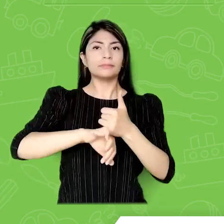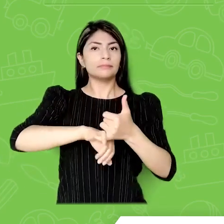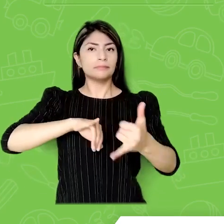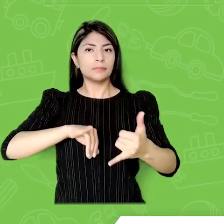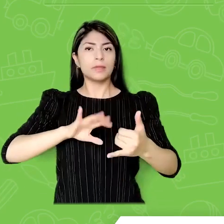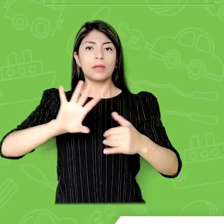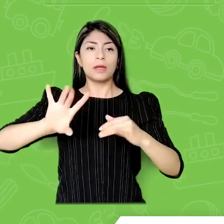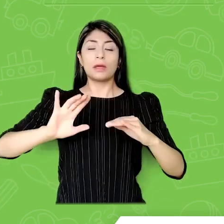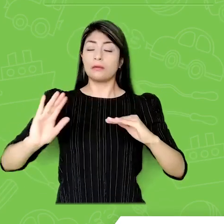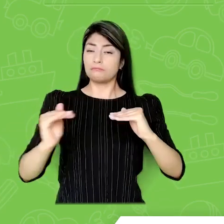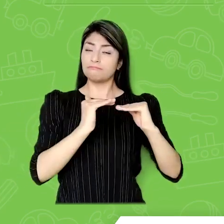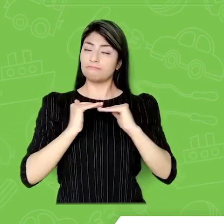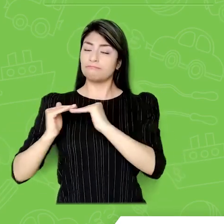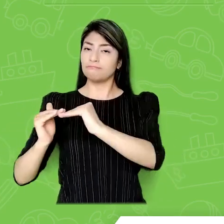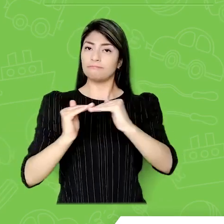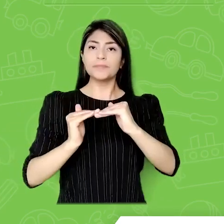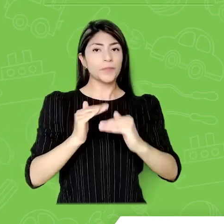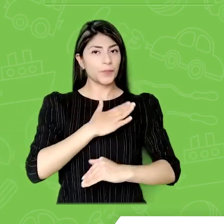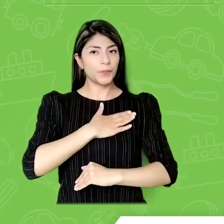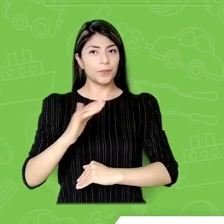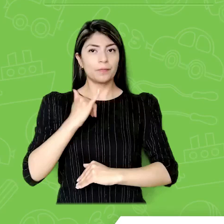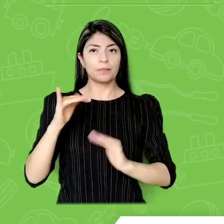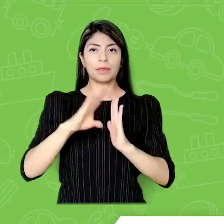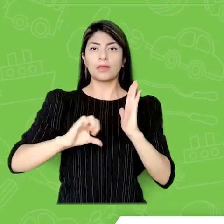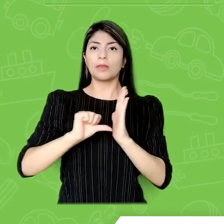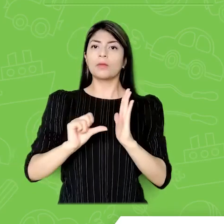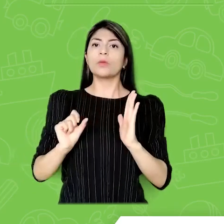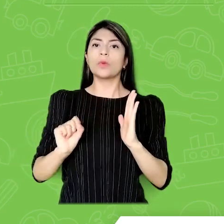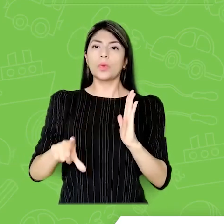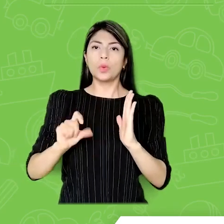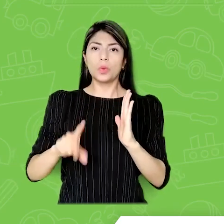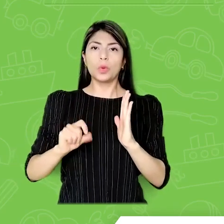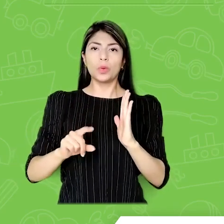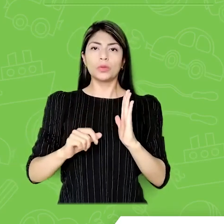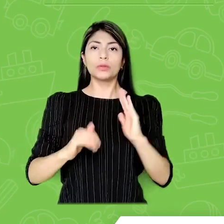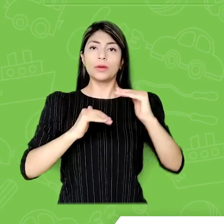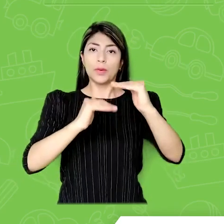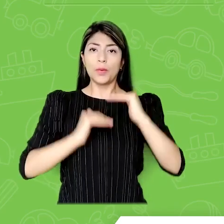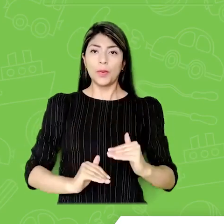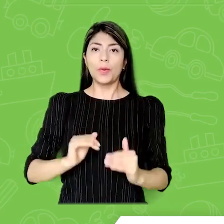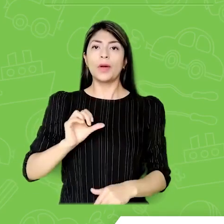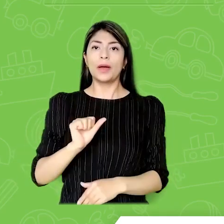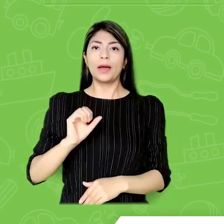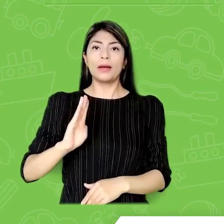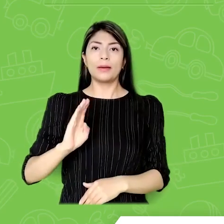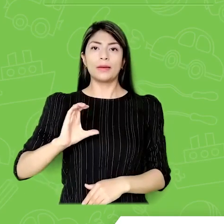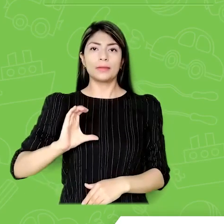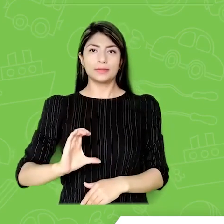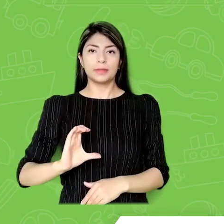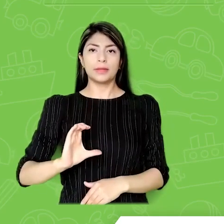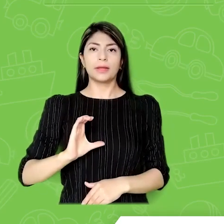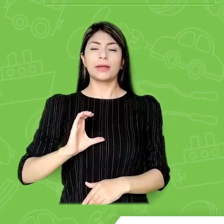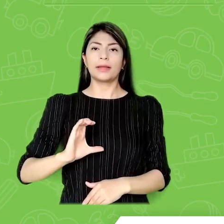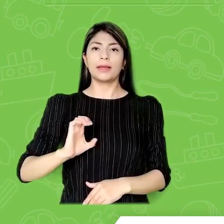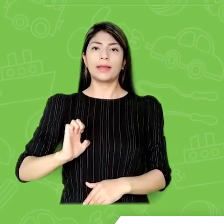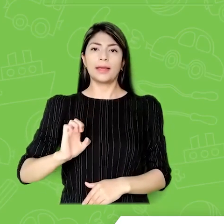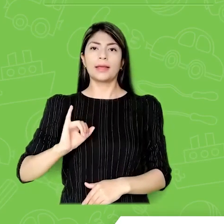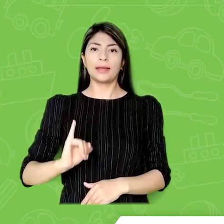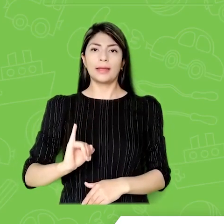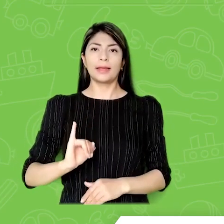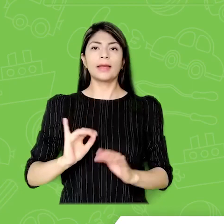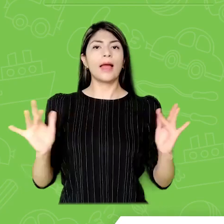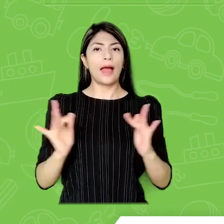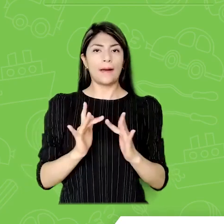e imparcialidad. De conformidad con el artículo 11, literales A, C, E y, de la misma ley,